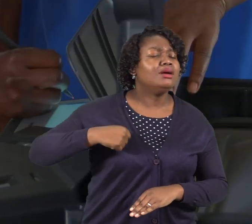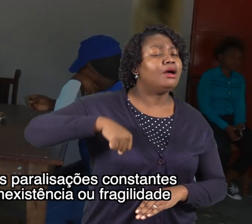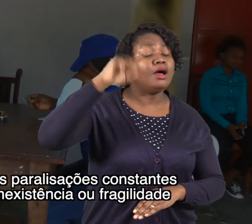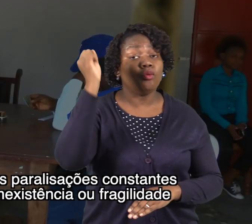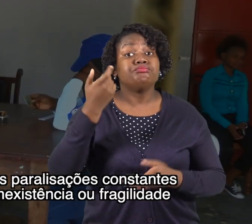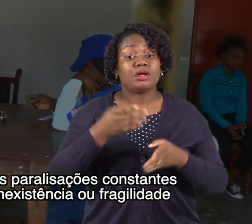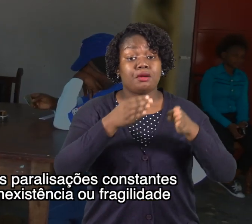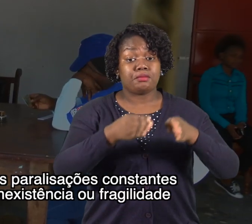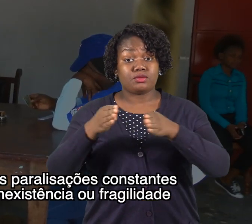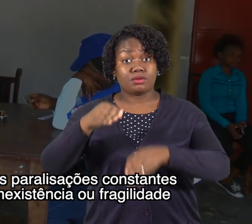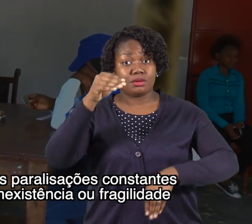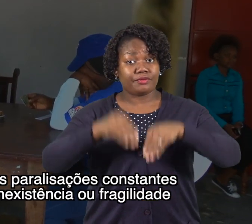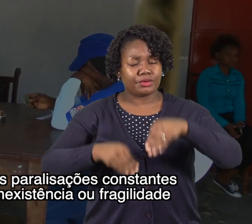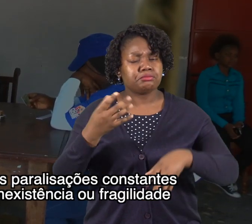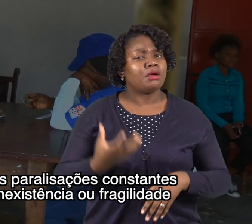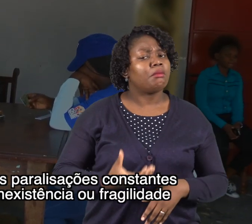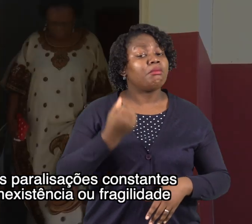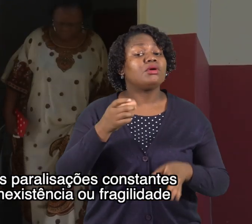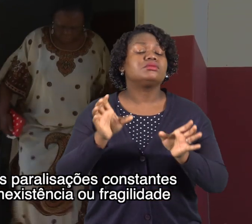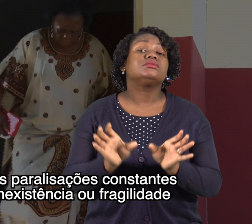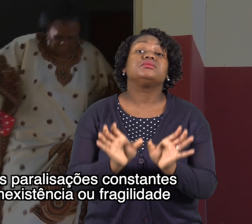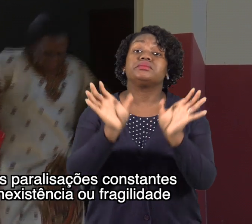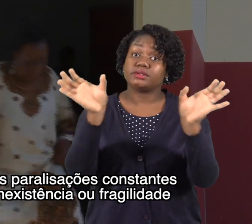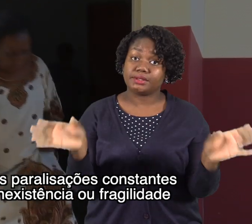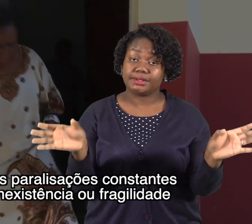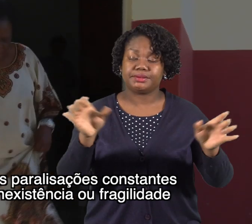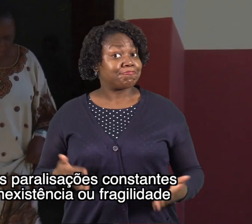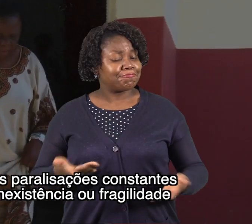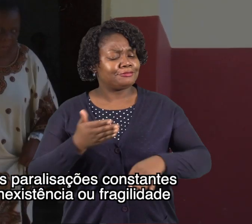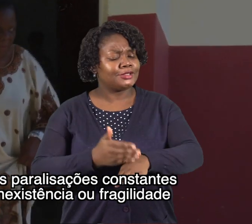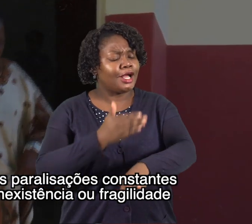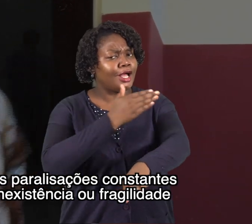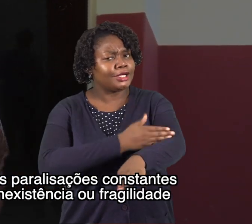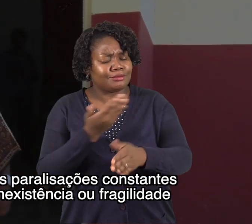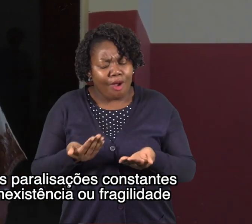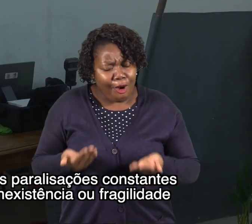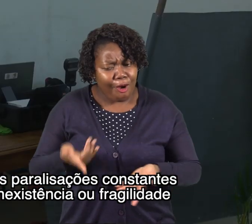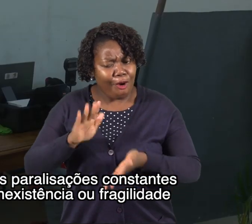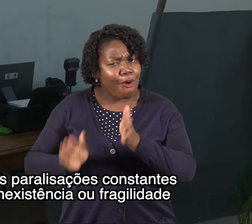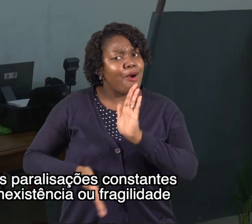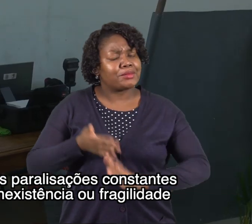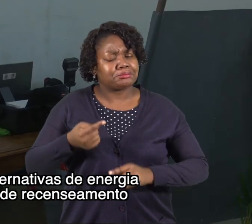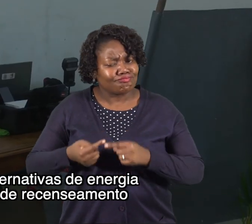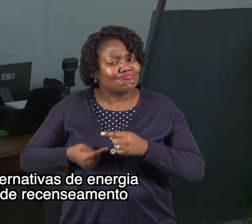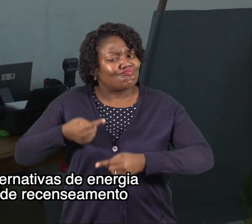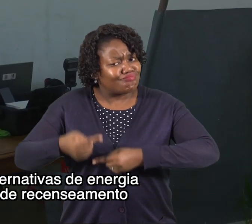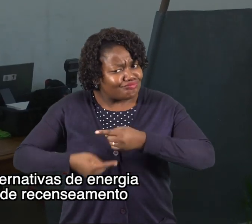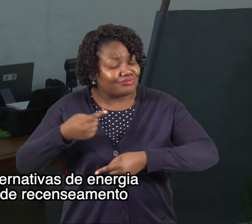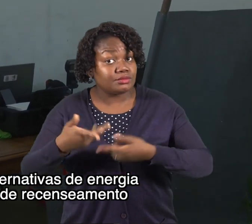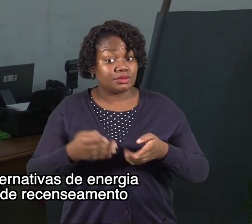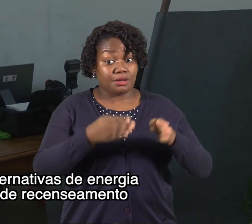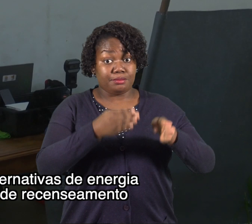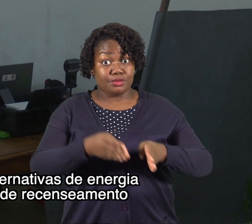Em causa, estão as paralisações constantes provocadas por inexistência ou fragilidade de fontes